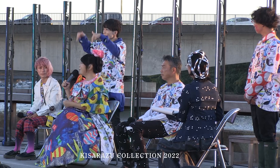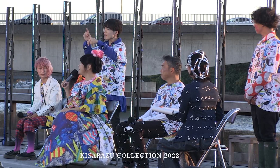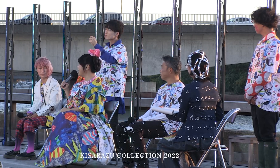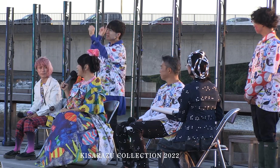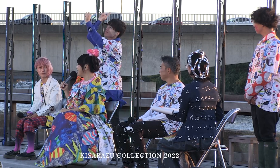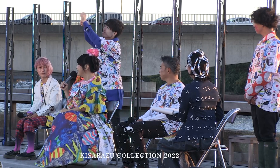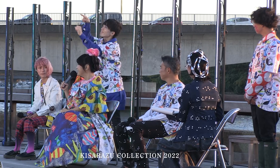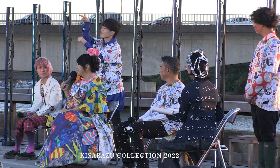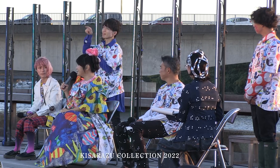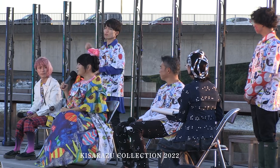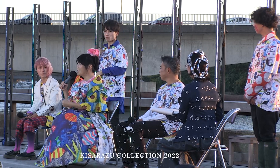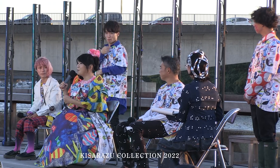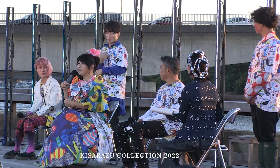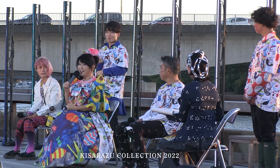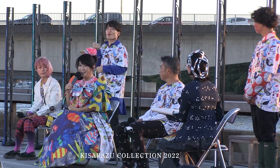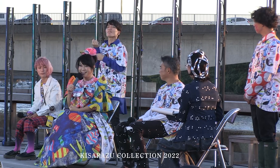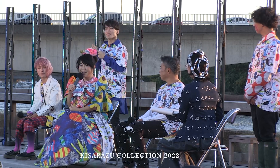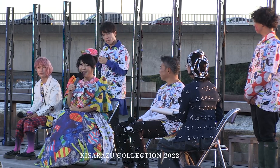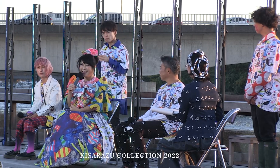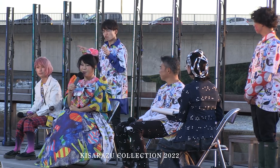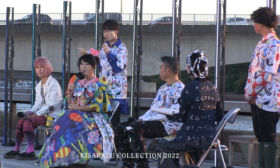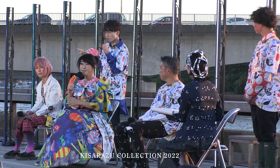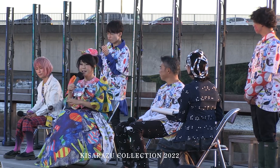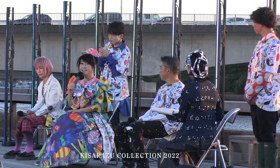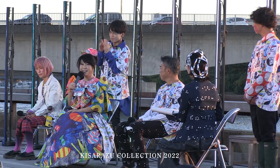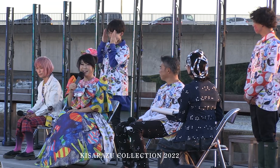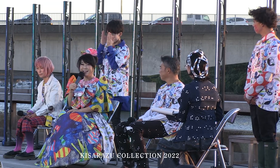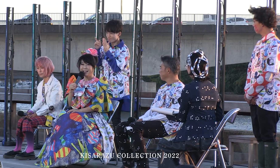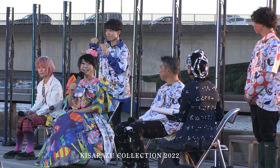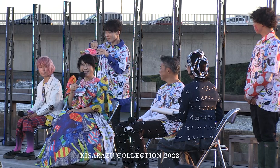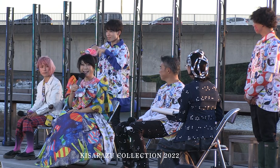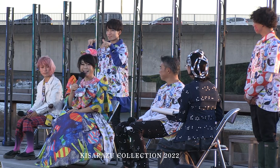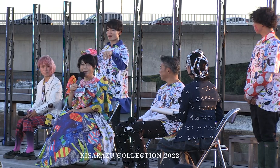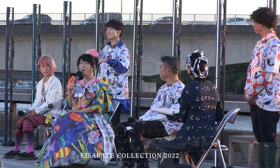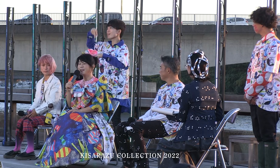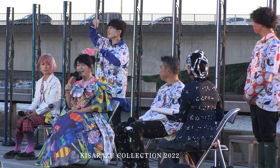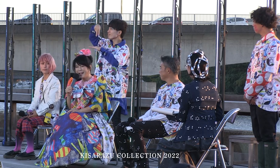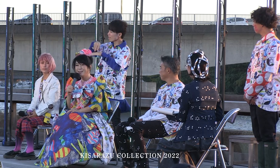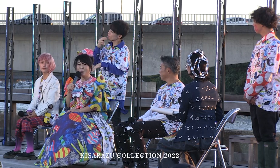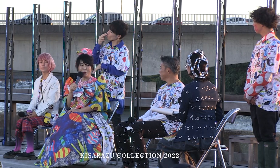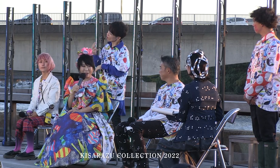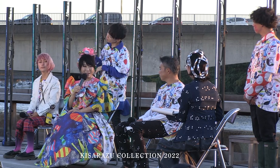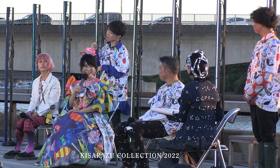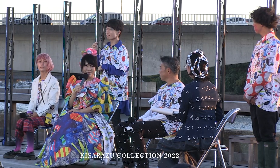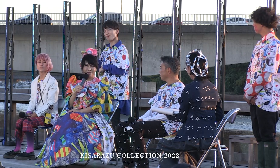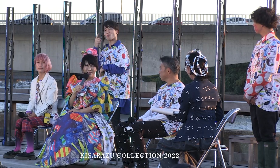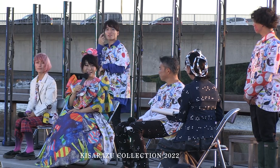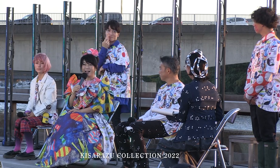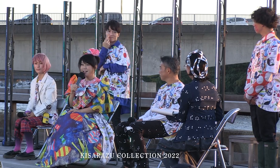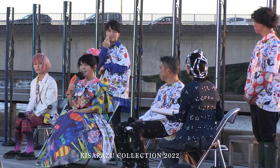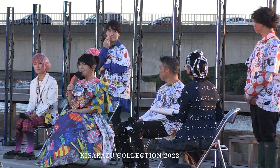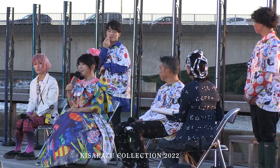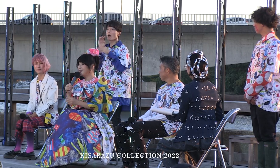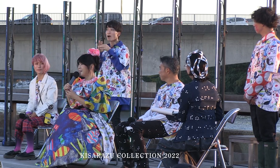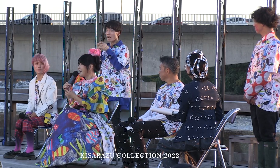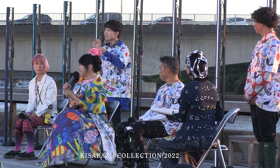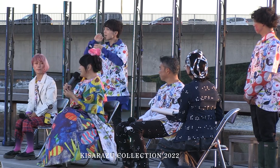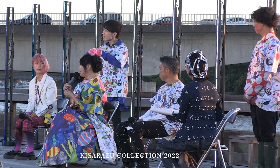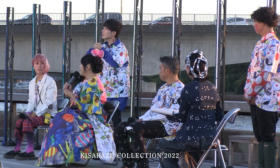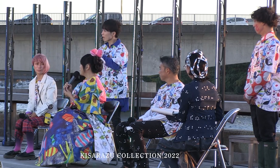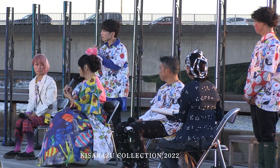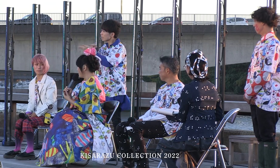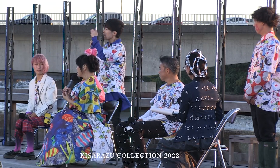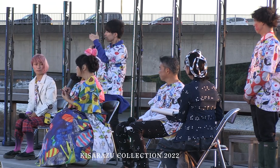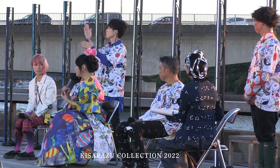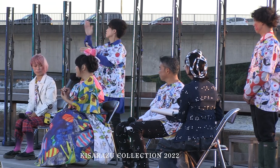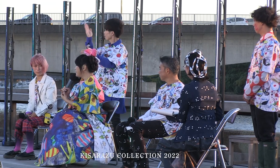ていう思いでずっと今日までやってきて、このステージに立ててよかったなって思ってます。だから絶対に諦